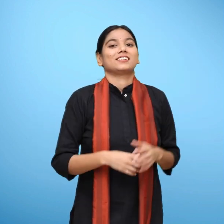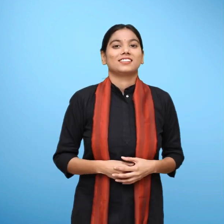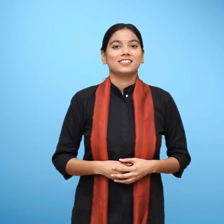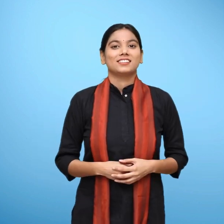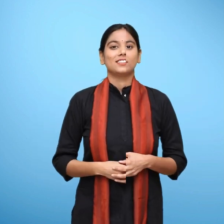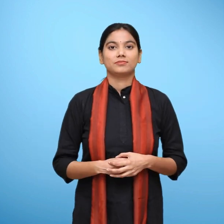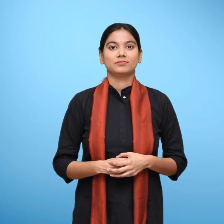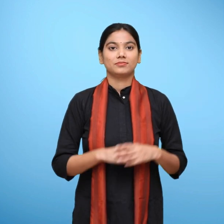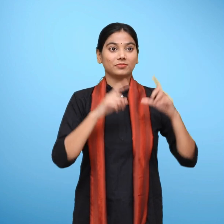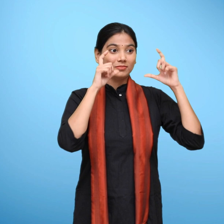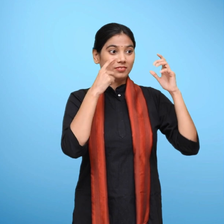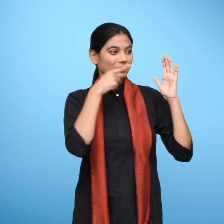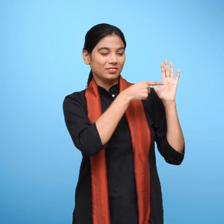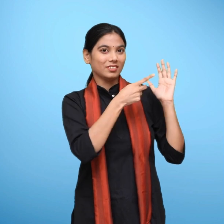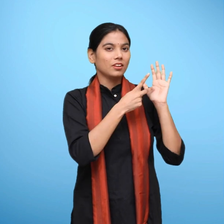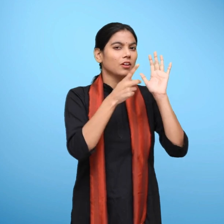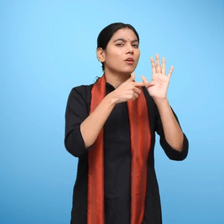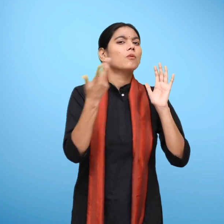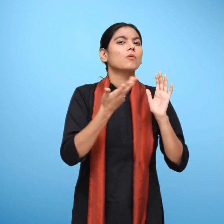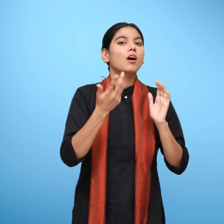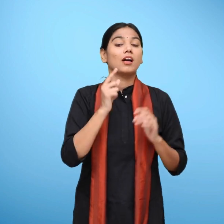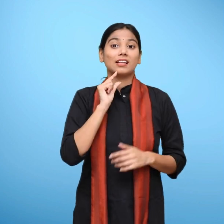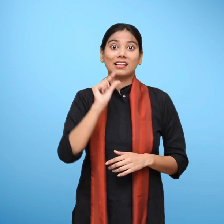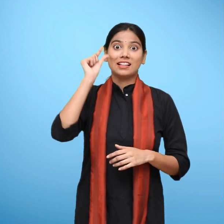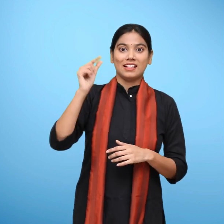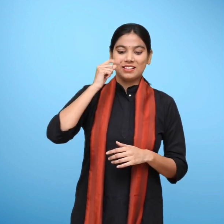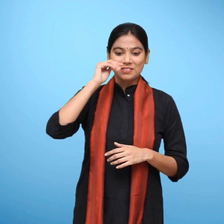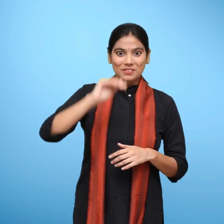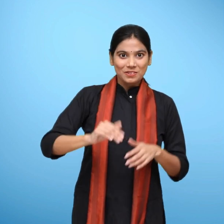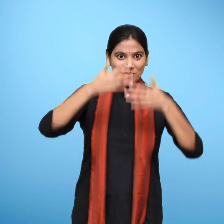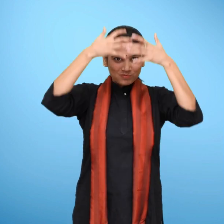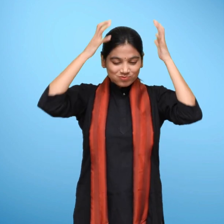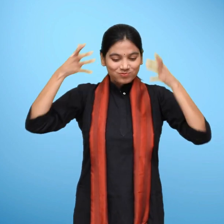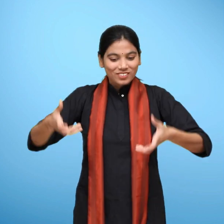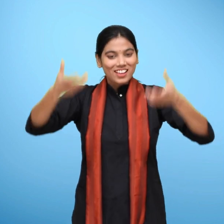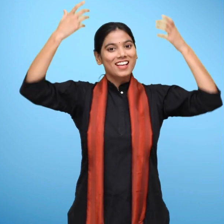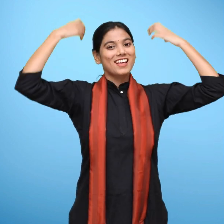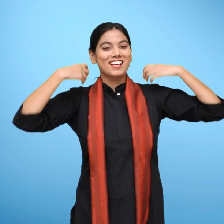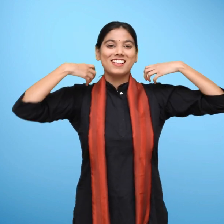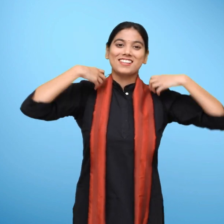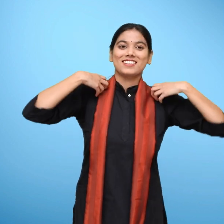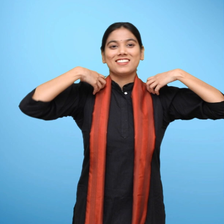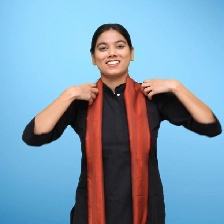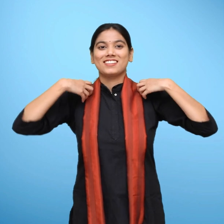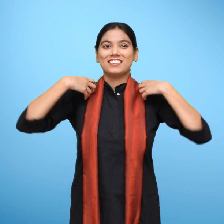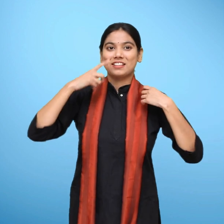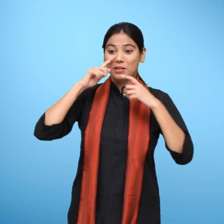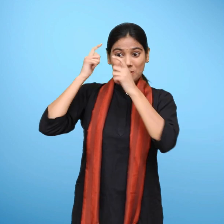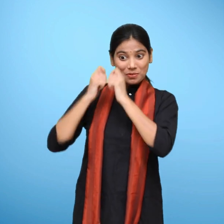है इस चित्र में चाचा जी दिवाकर को अपने कंधों पर बिठाकर मीना के साथ बरामदे में आ